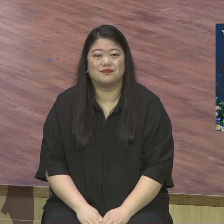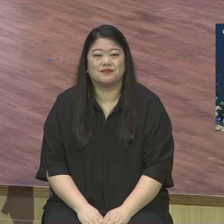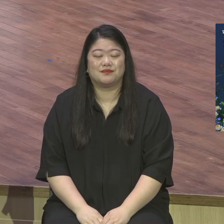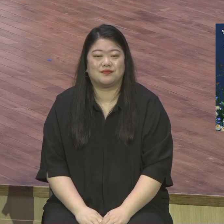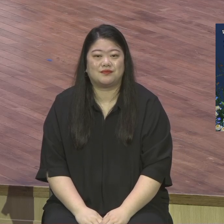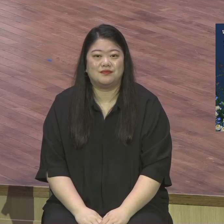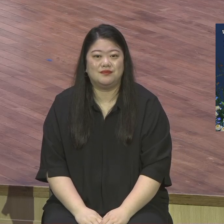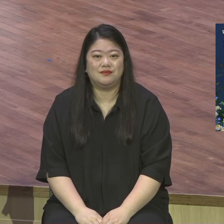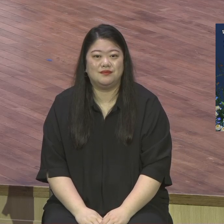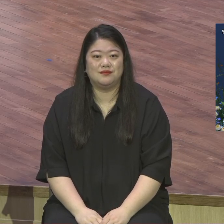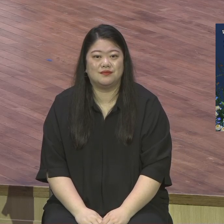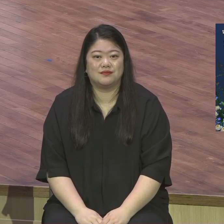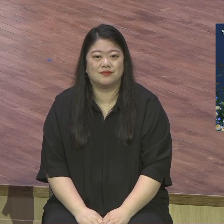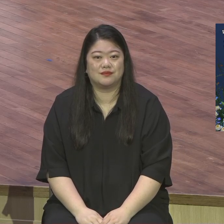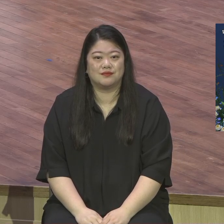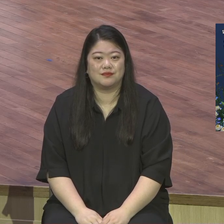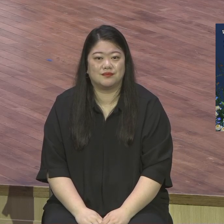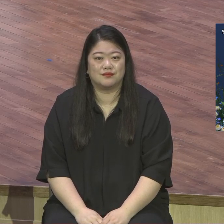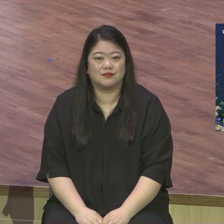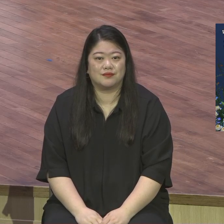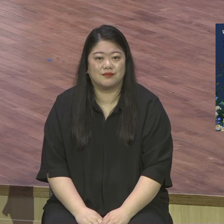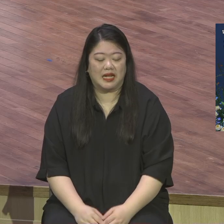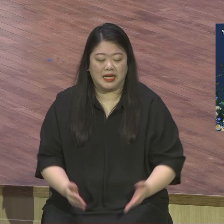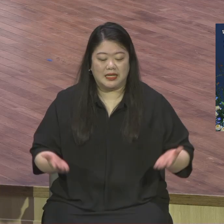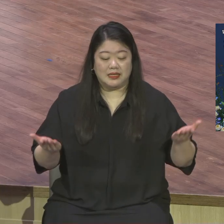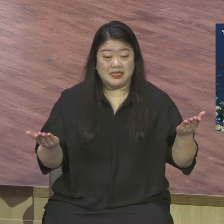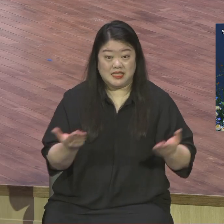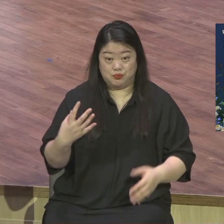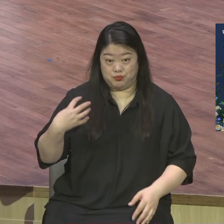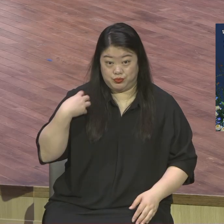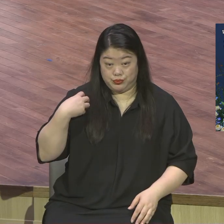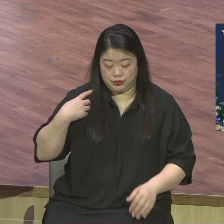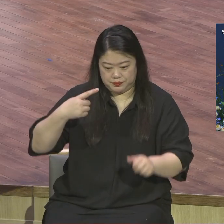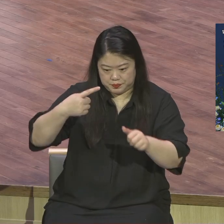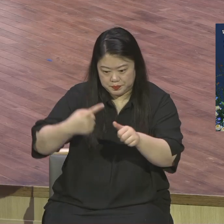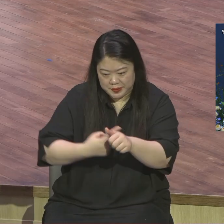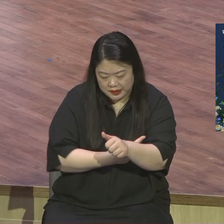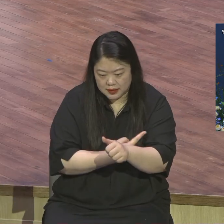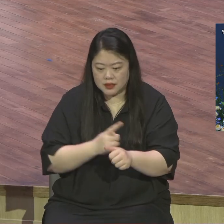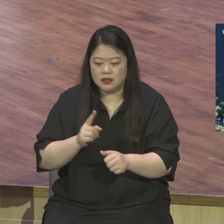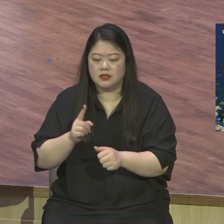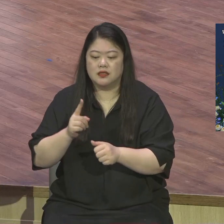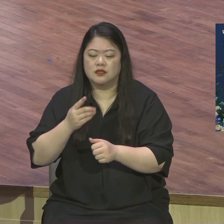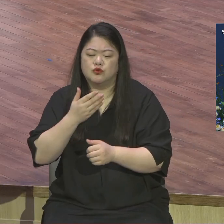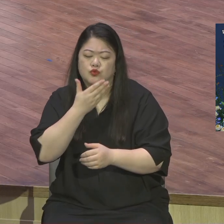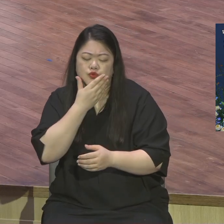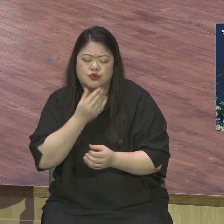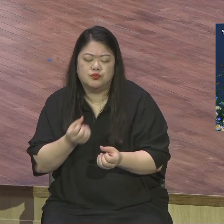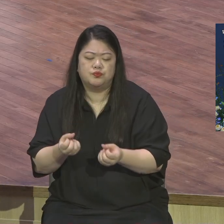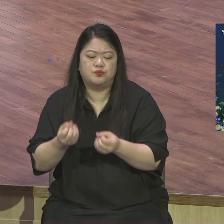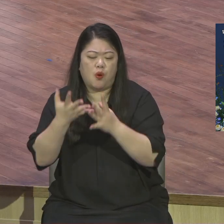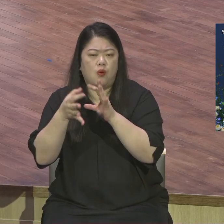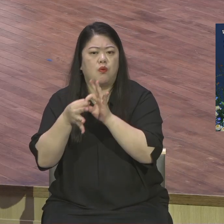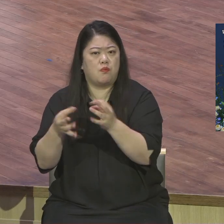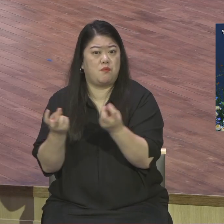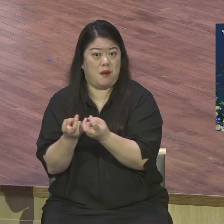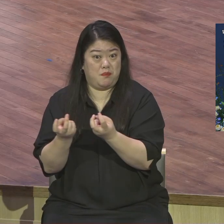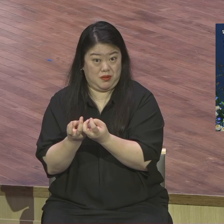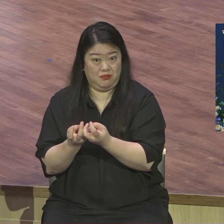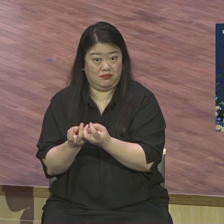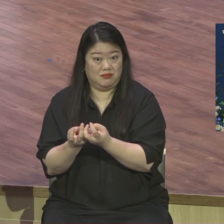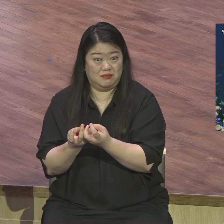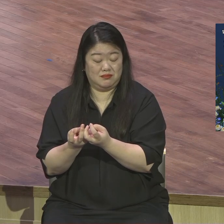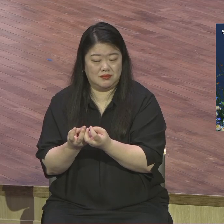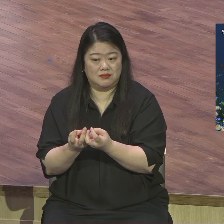성도들 직분이 직분의 통로요 인생 작품이라고 말씀을 드렸는데 어떤 직분을